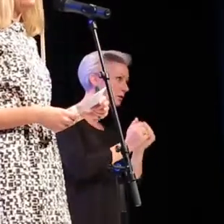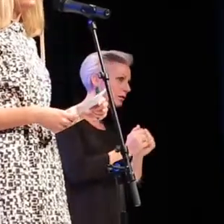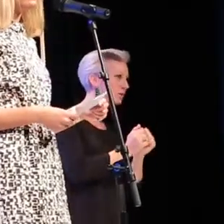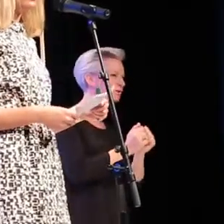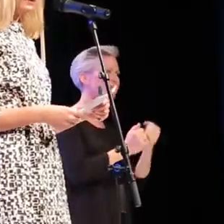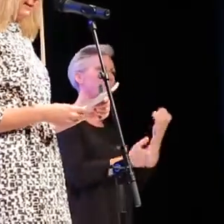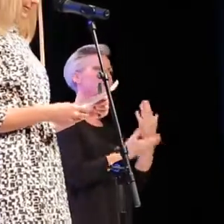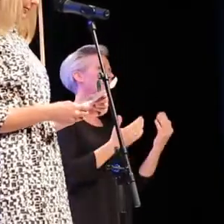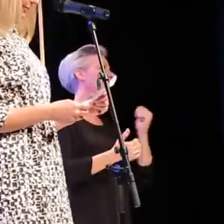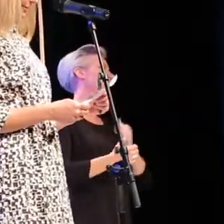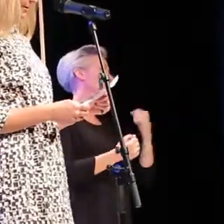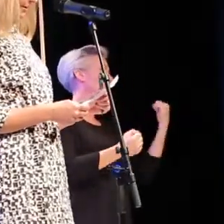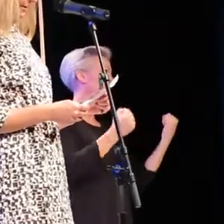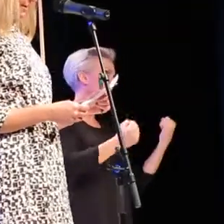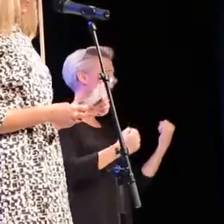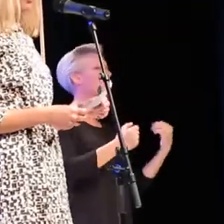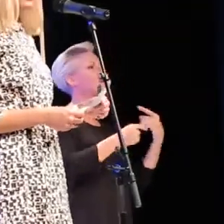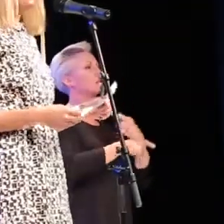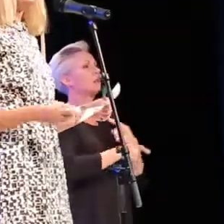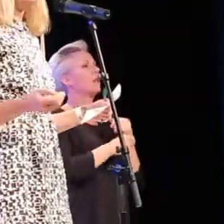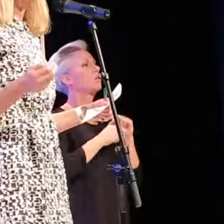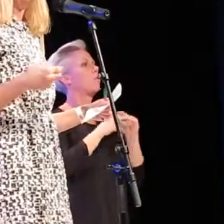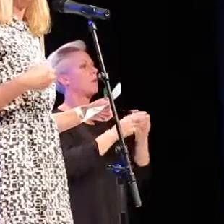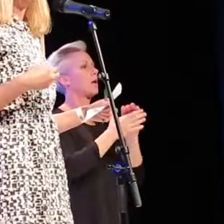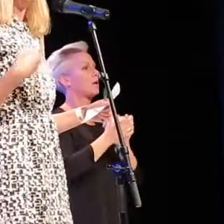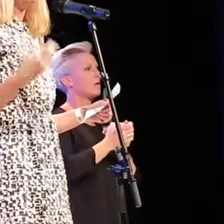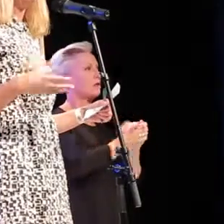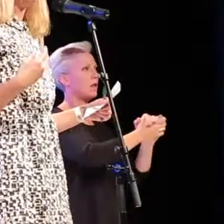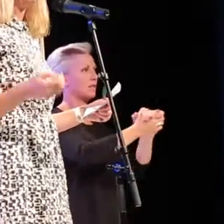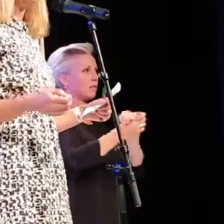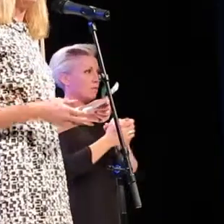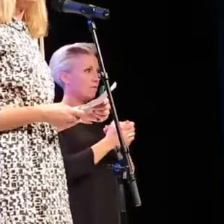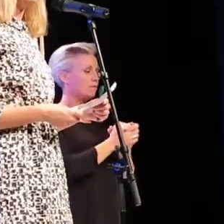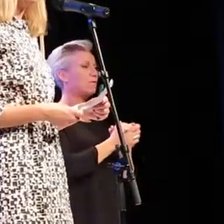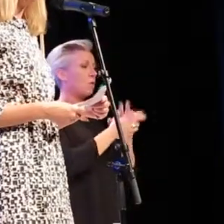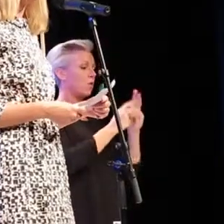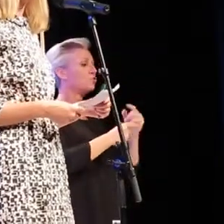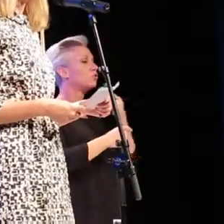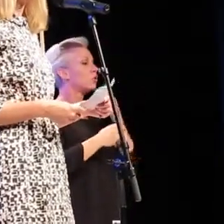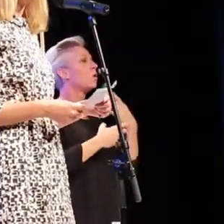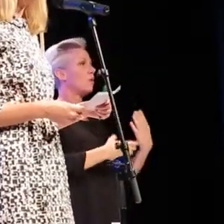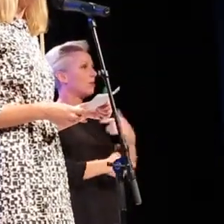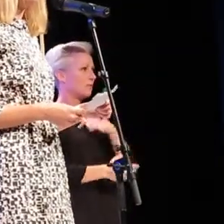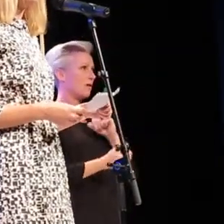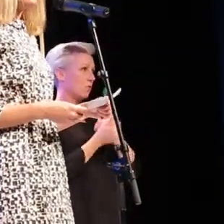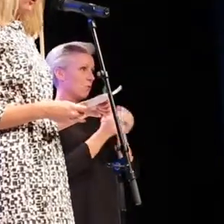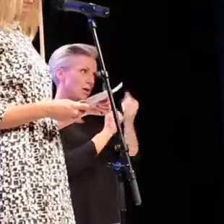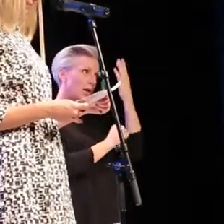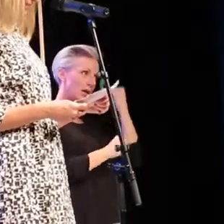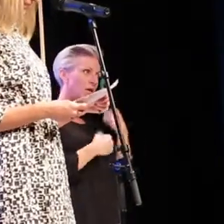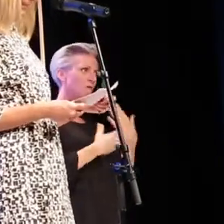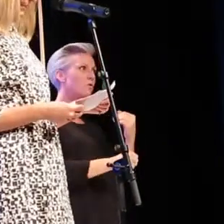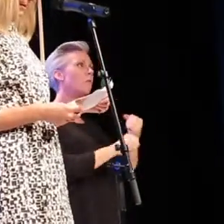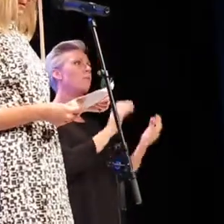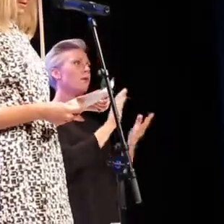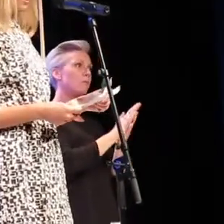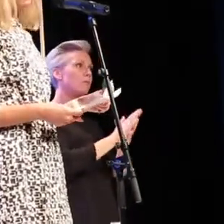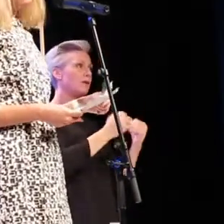bilen, åker kollektivt och ger oss mandat att göra de här klimatinvesteringarna, då skulle vi inte komma så långt.